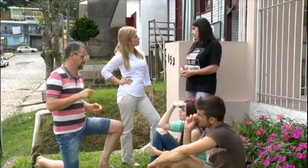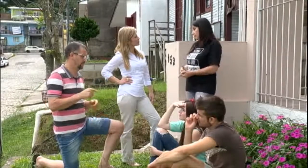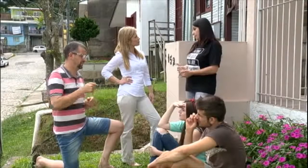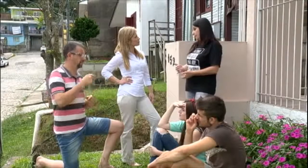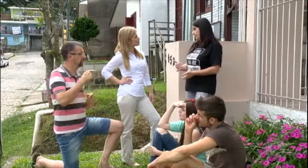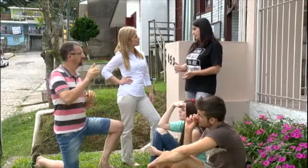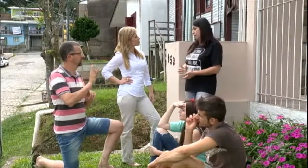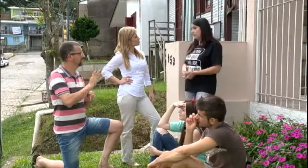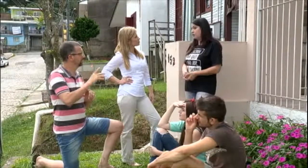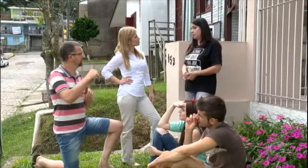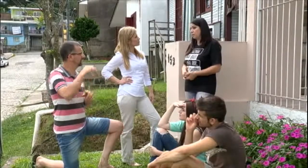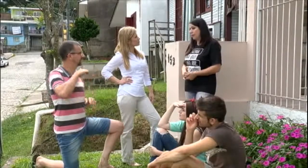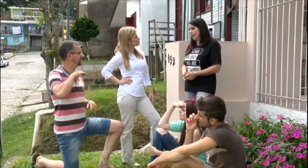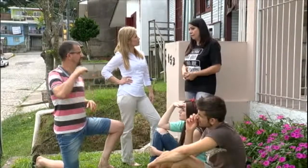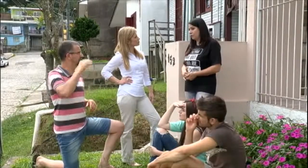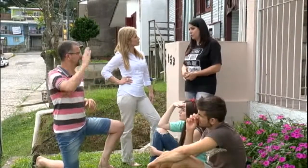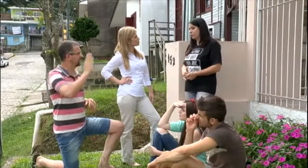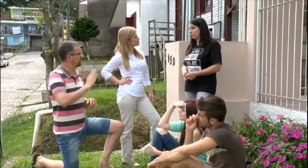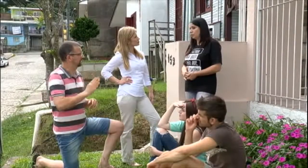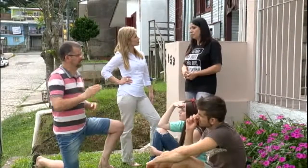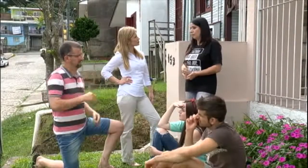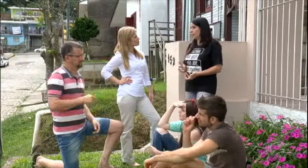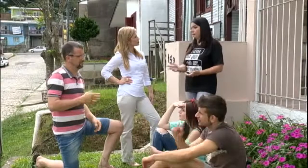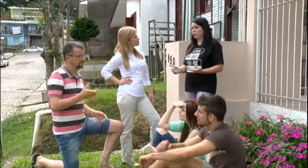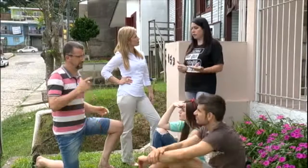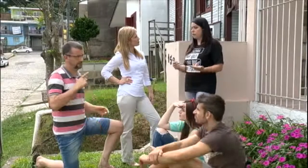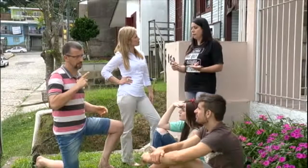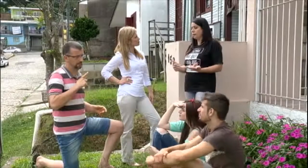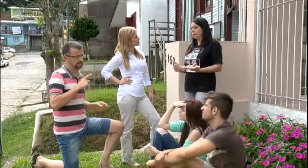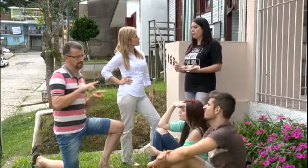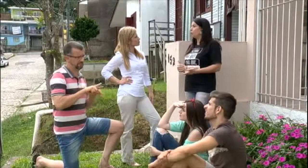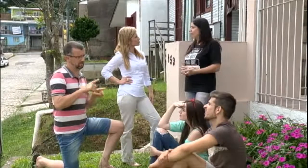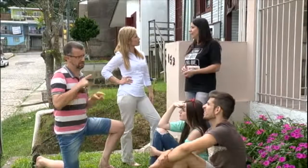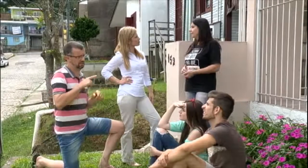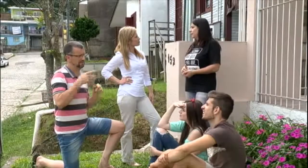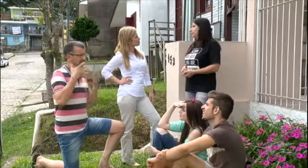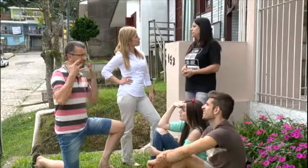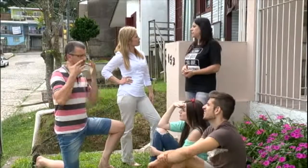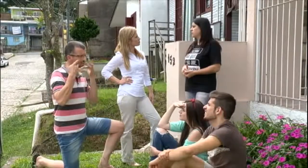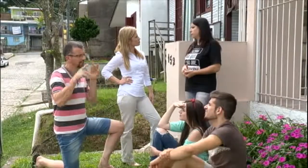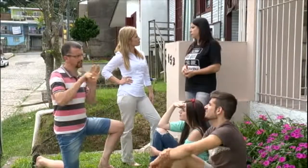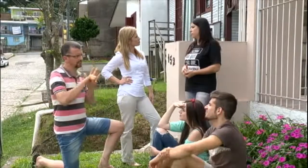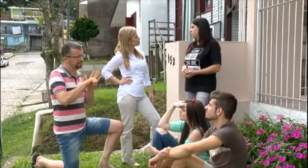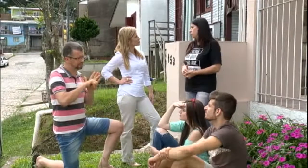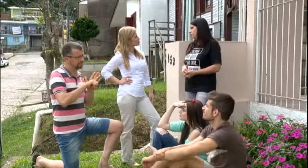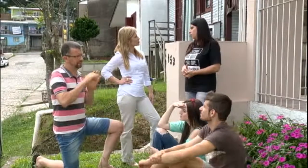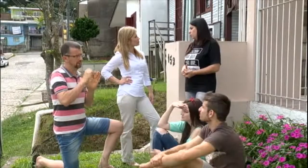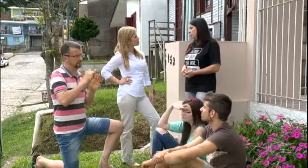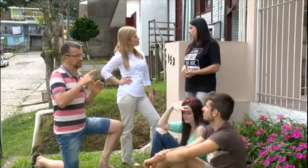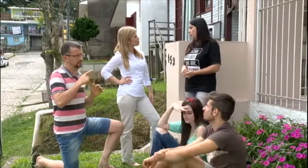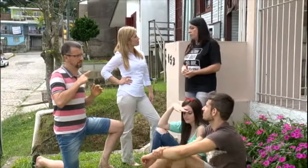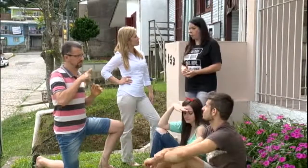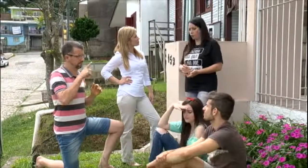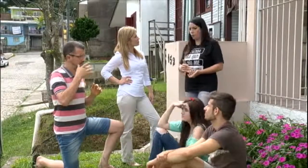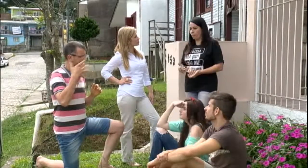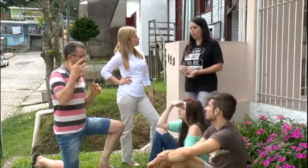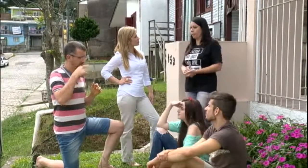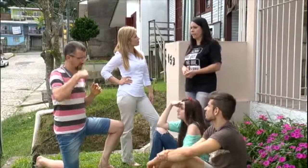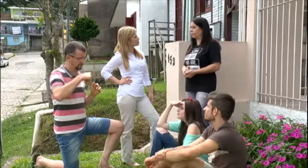também, essa lei diz que o teatro, se tiver para Caxias, enfim, contrata eles mesmo, a intérprete, se tiver algum surdo, na hora for comprar ingresso,